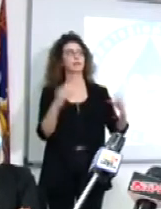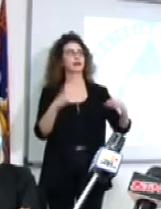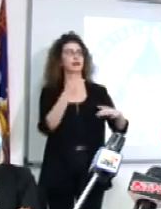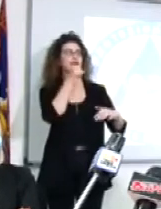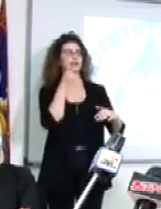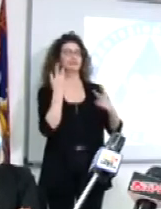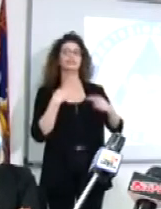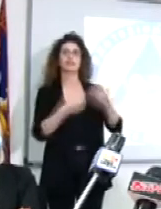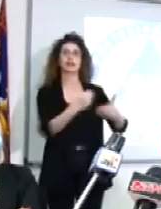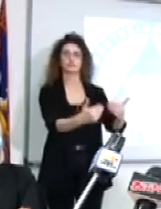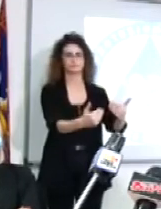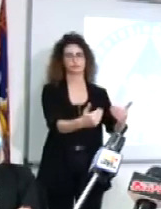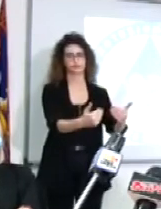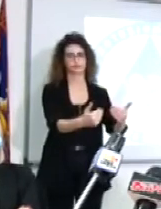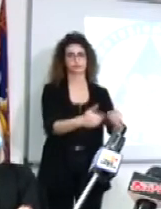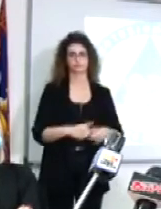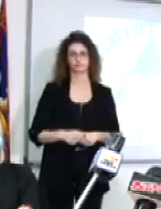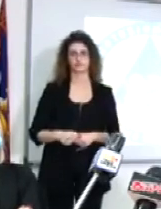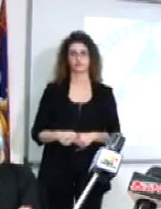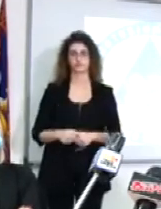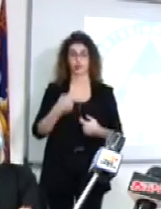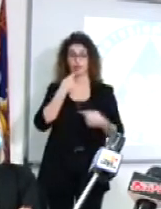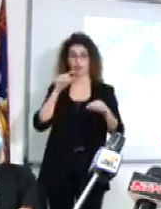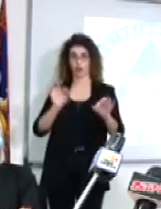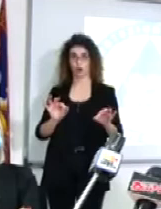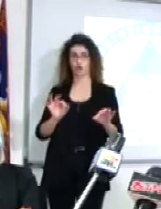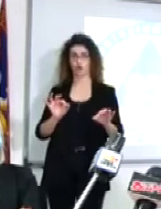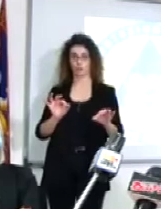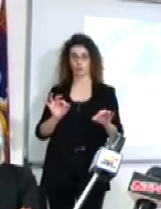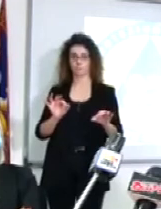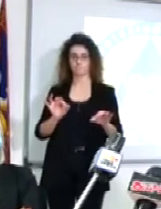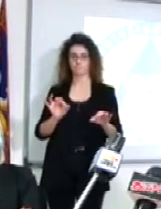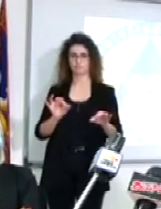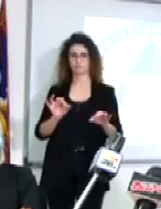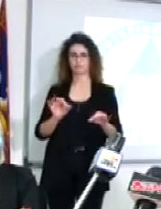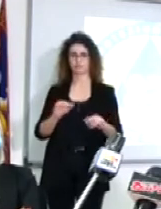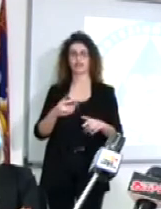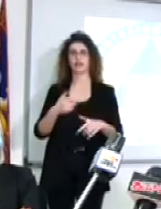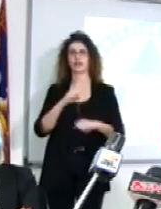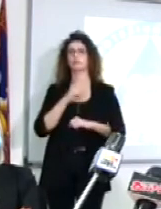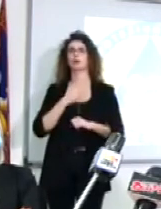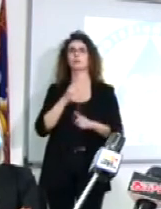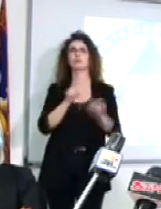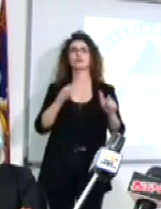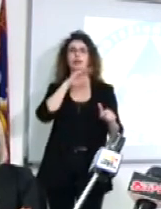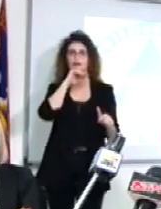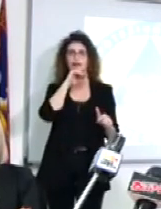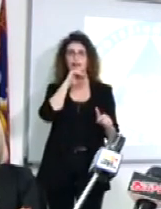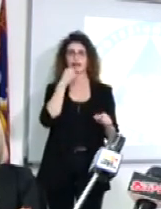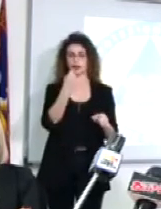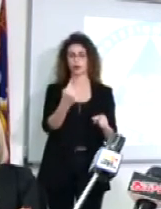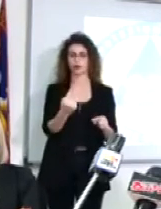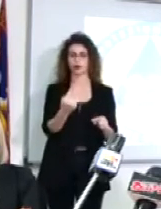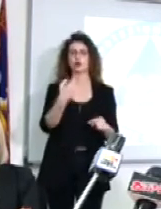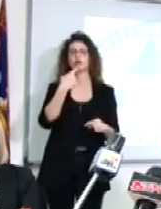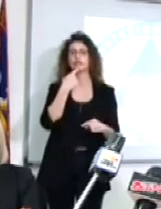festivi e prefestivi nei centri commerciali possono lavorare solo farmacie parafarmacie edicole tabaccai alimentari e